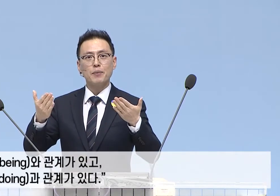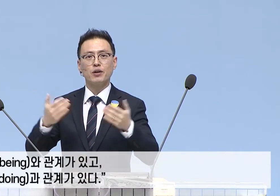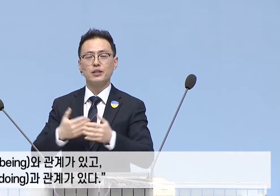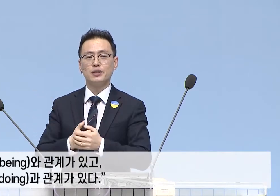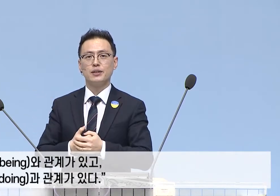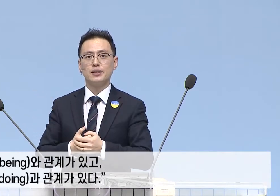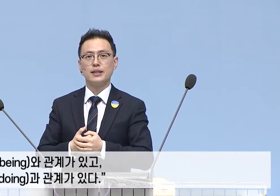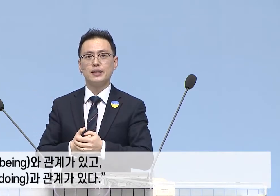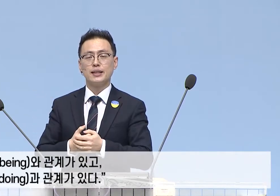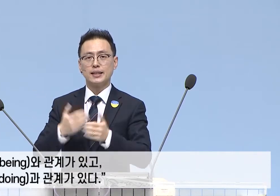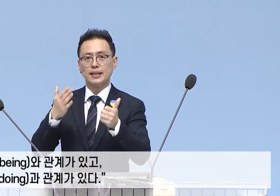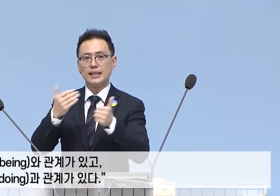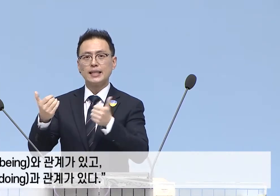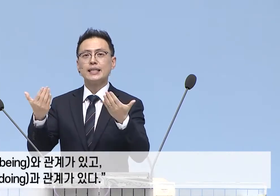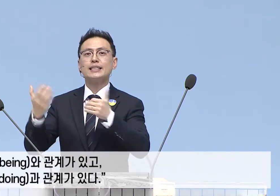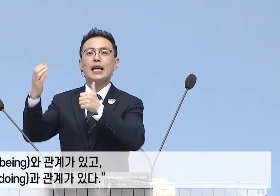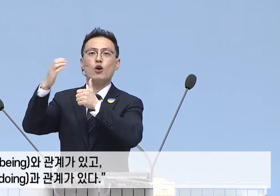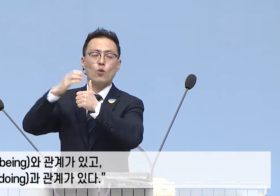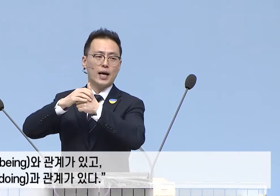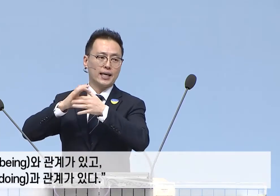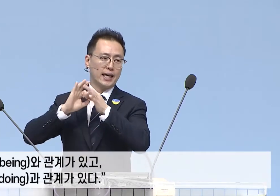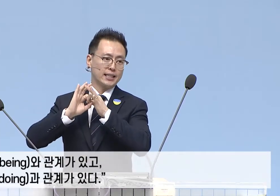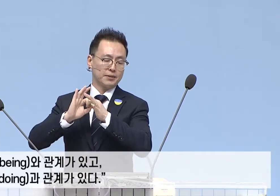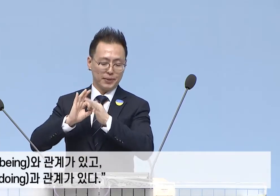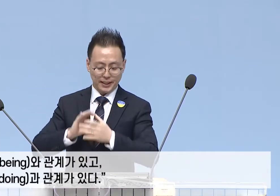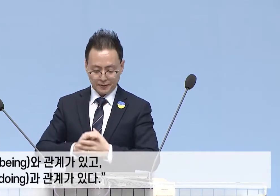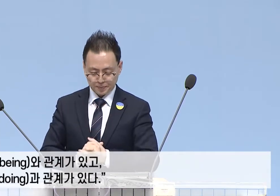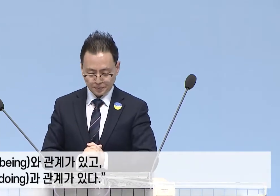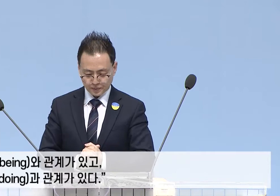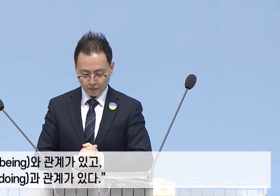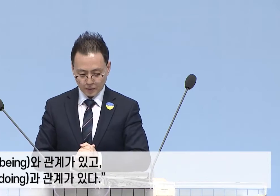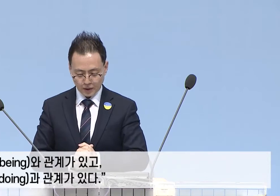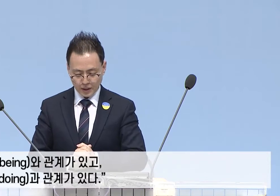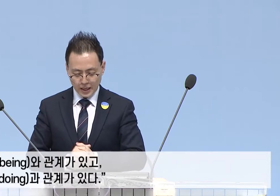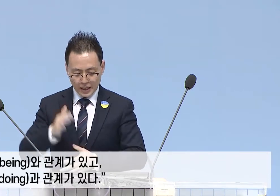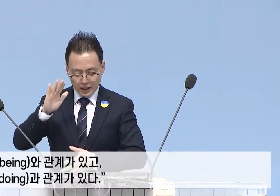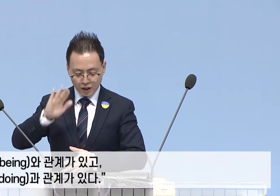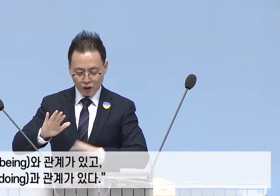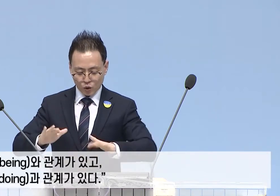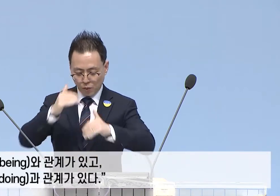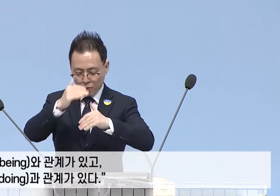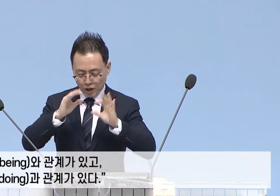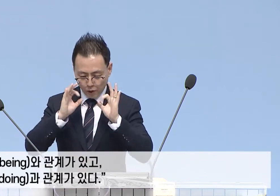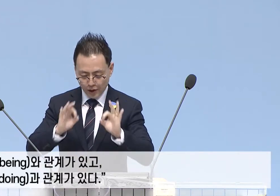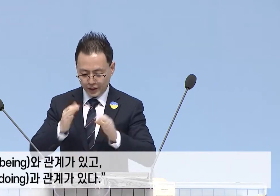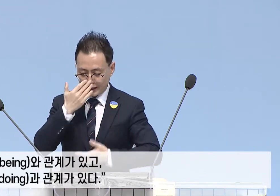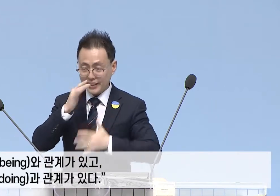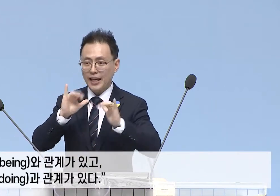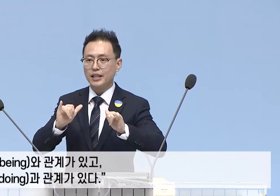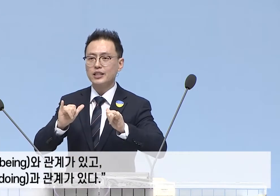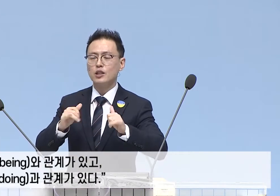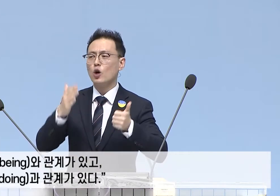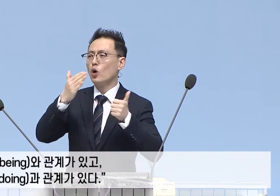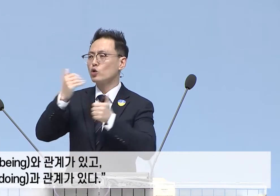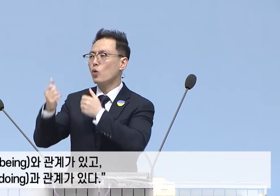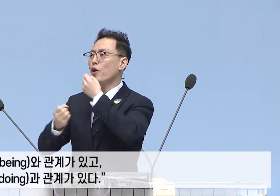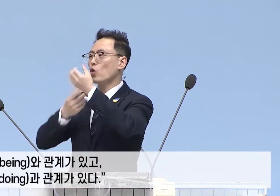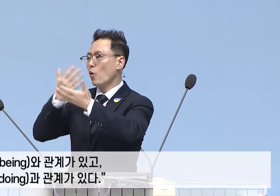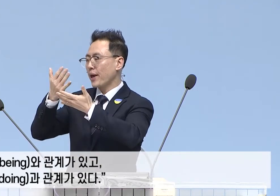사명은 사역과 관계가 있습니다. 그런데 오늘 본문을 보면 이스라엘은 소명을 고백해야